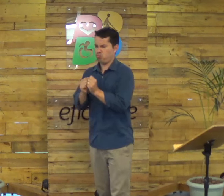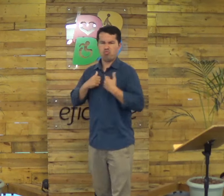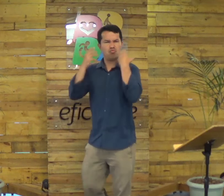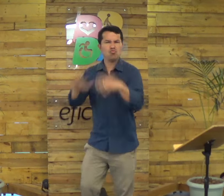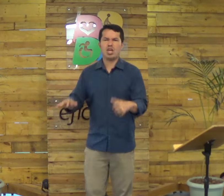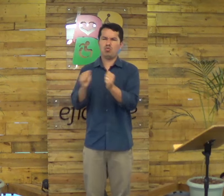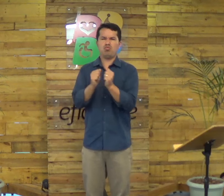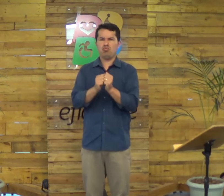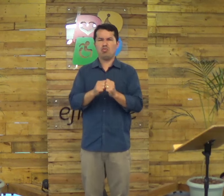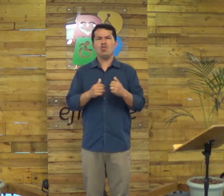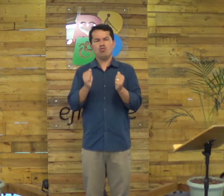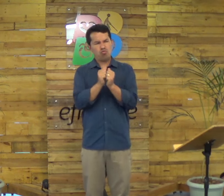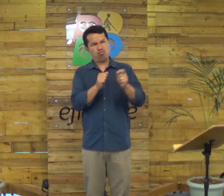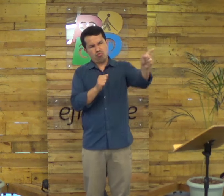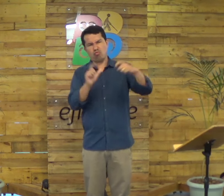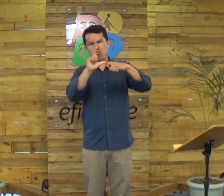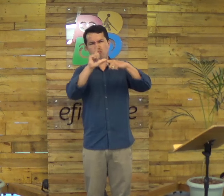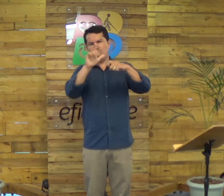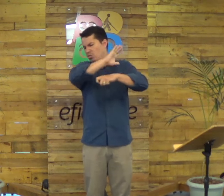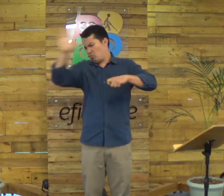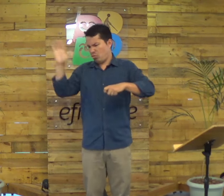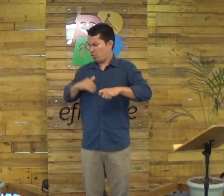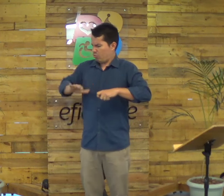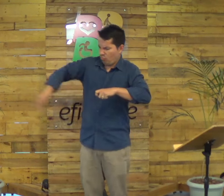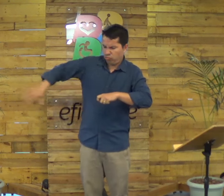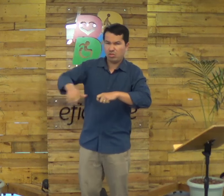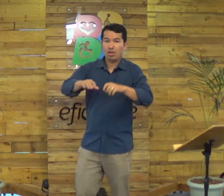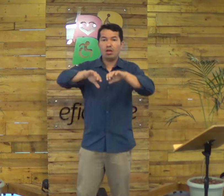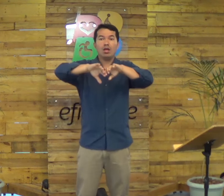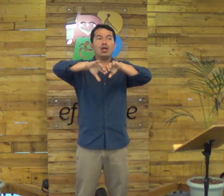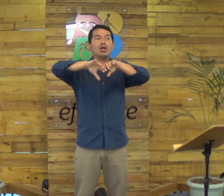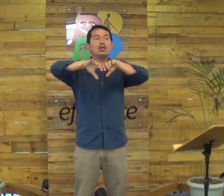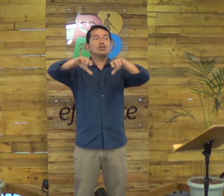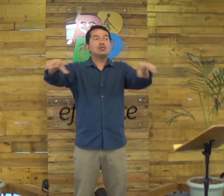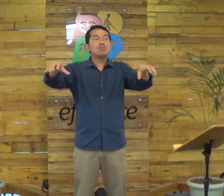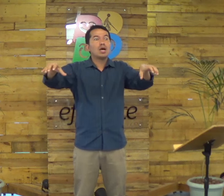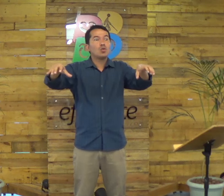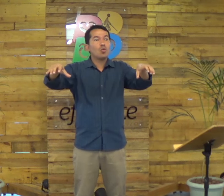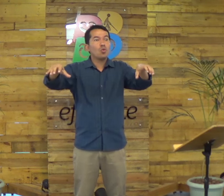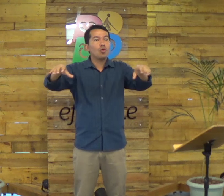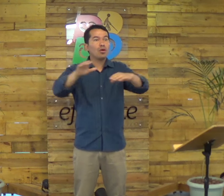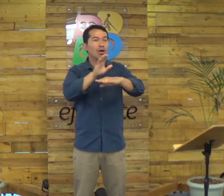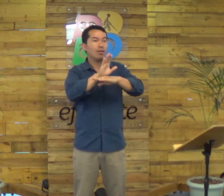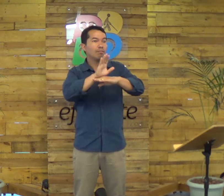atrapalhando, não está me ajudando, não quer ele comigo. Eu vou com o Lucas e pronto, sai daqui. eles se separaram.